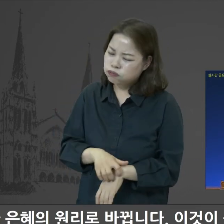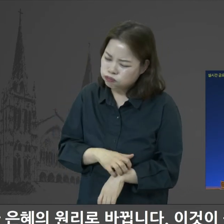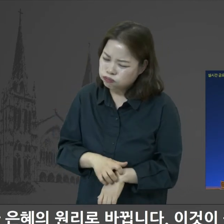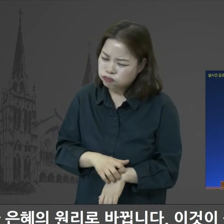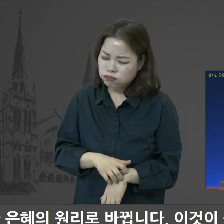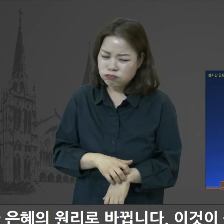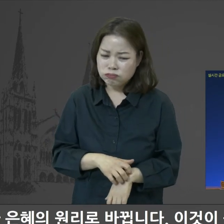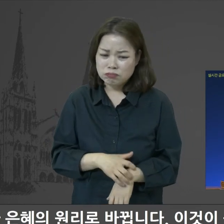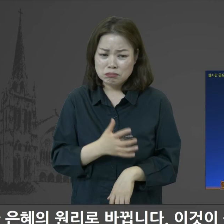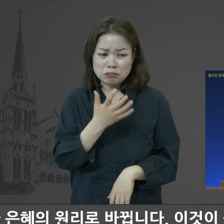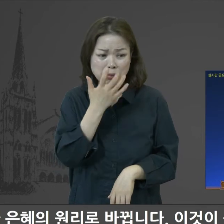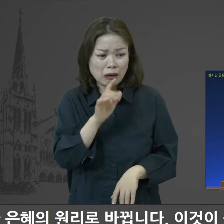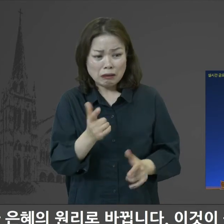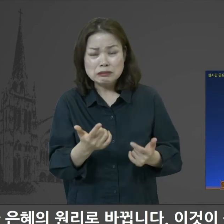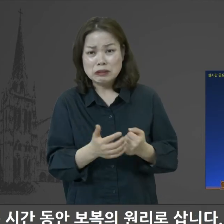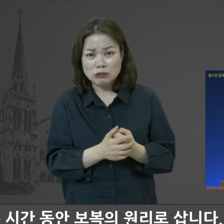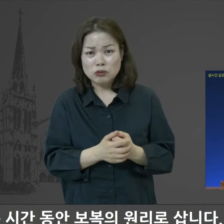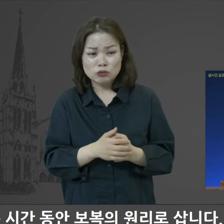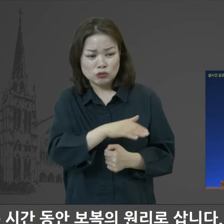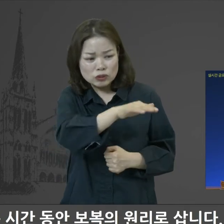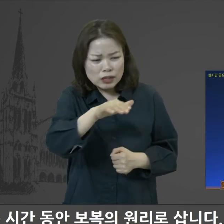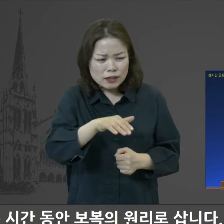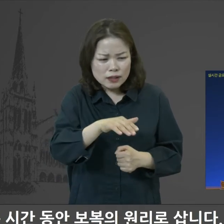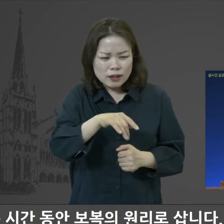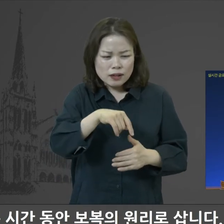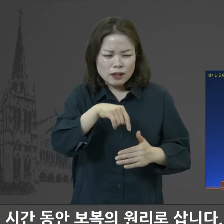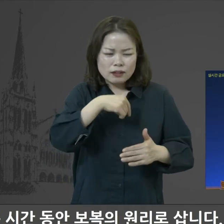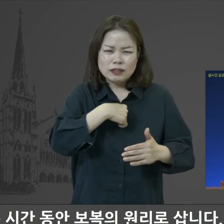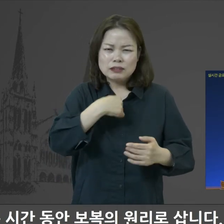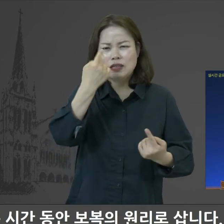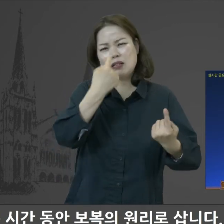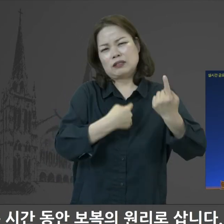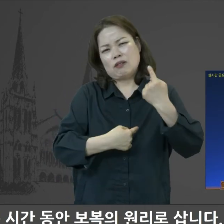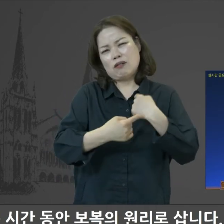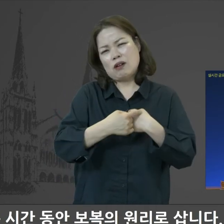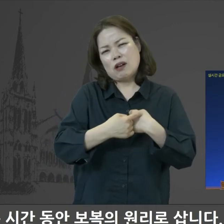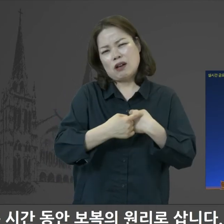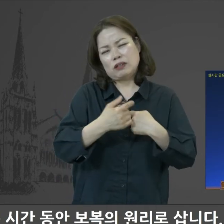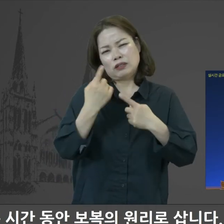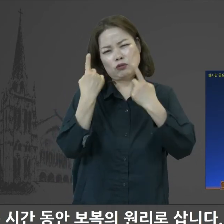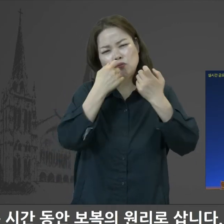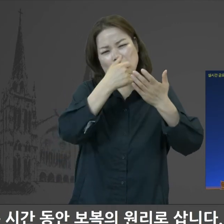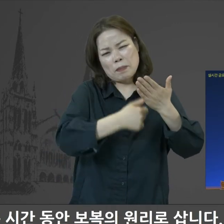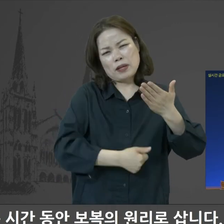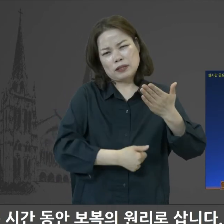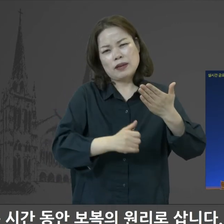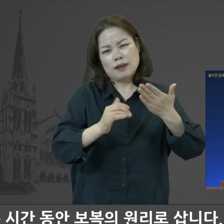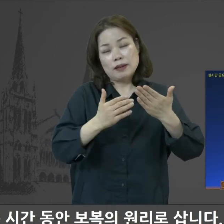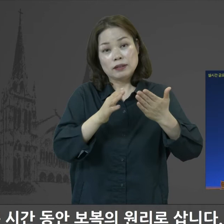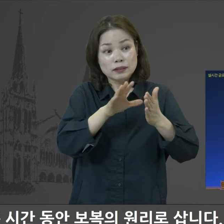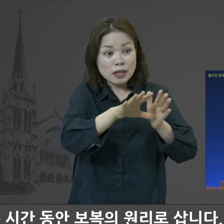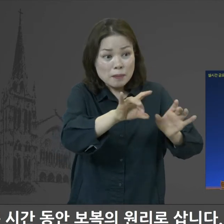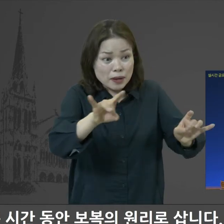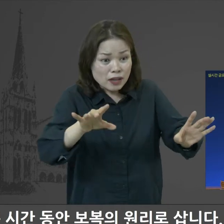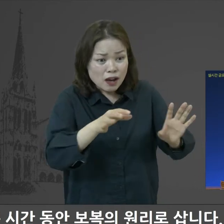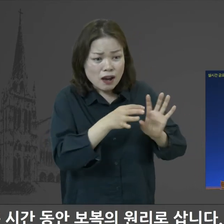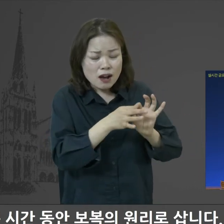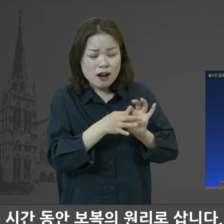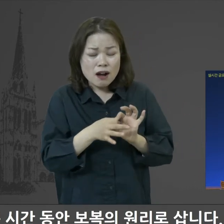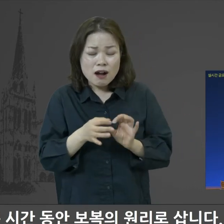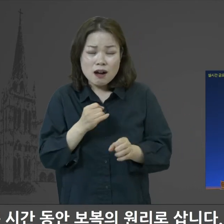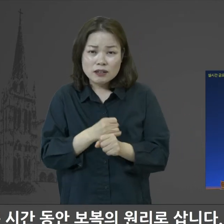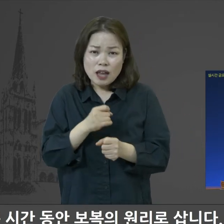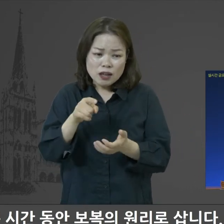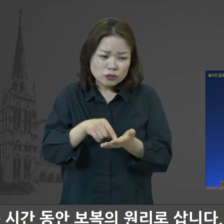별것도 아닌 것인데 그런 것들이 우리에게 깊은 이 상처와 시험거리가 되는 겁니다. 그때마다 우리는 계속 보복의